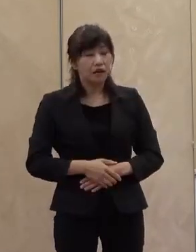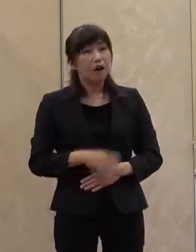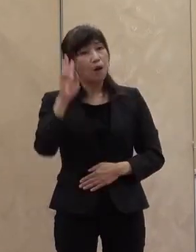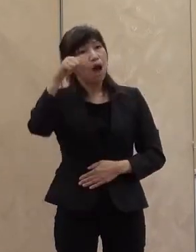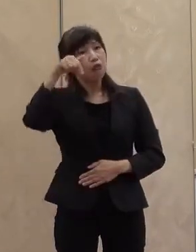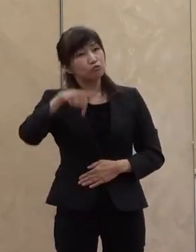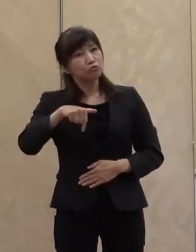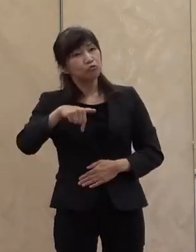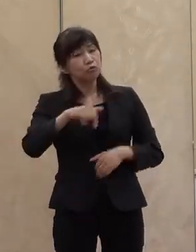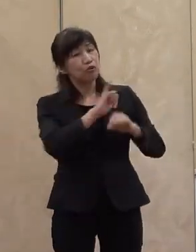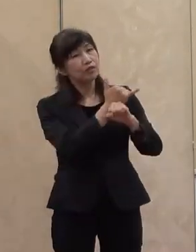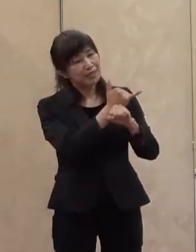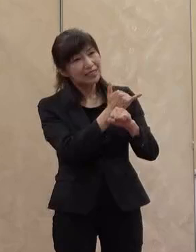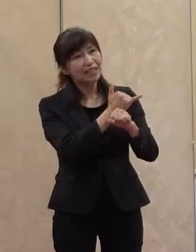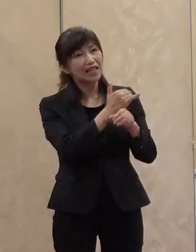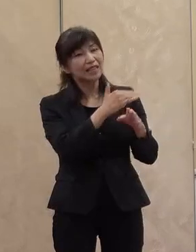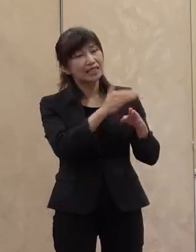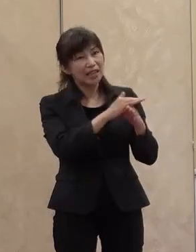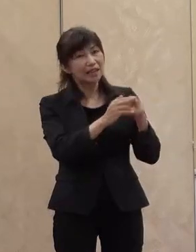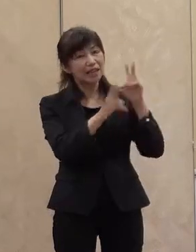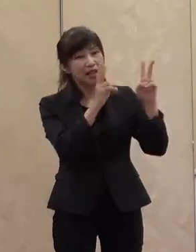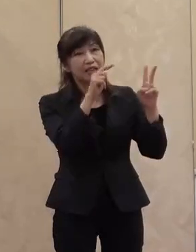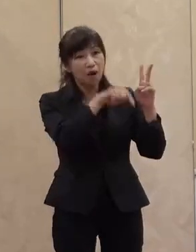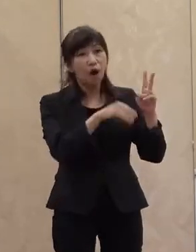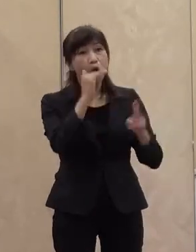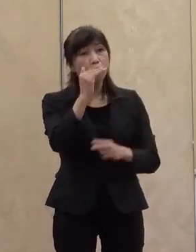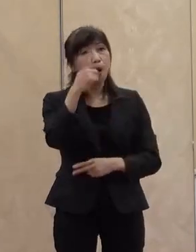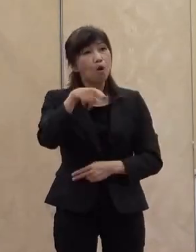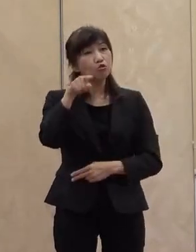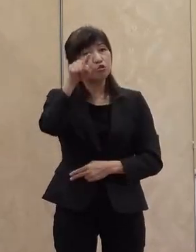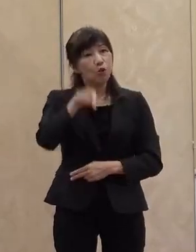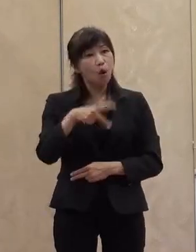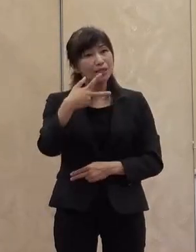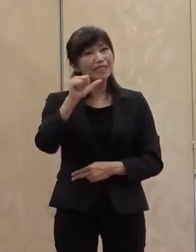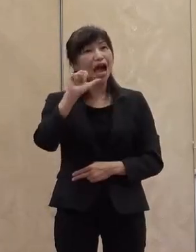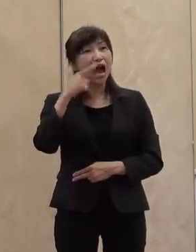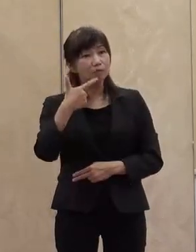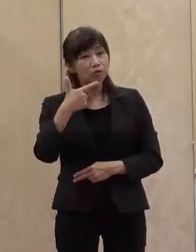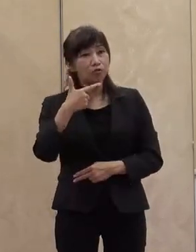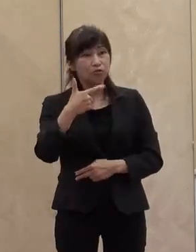材支援会社とコンソーシアムを作っていきます、設立します。